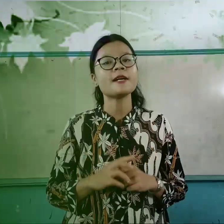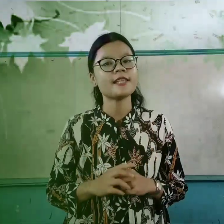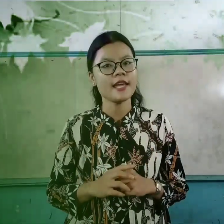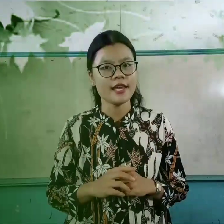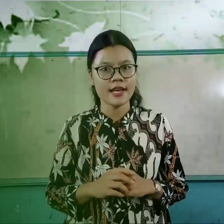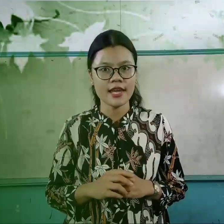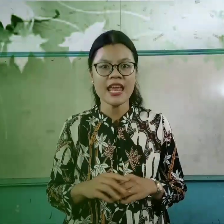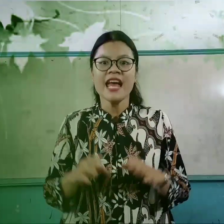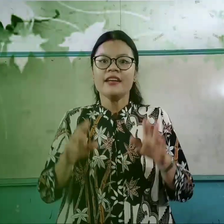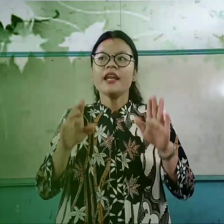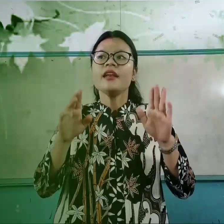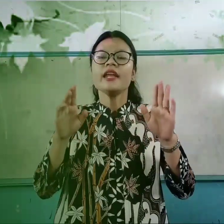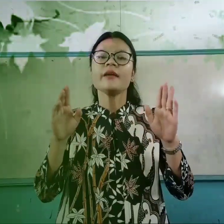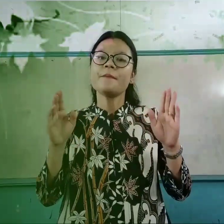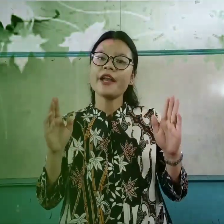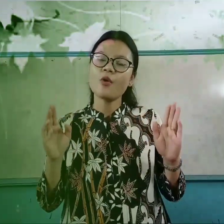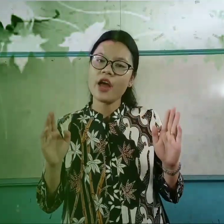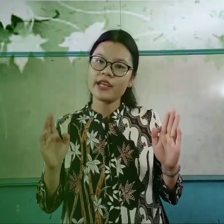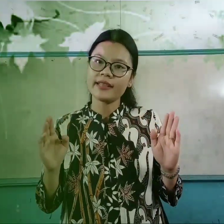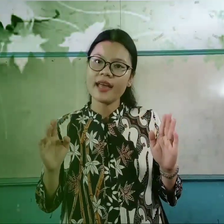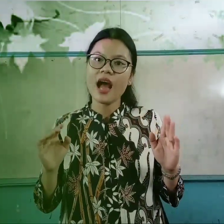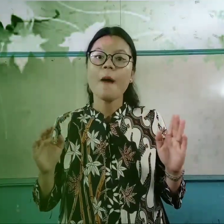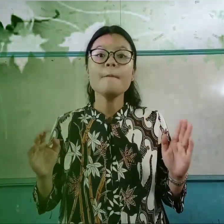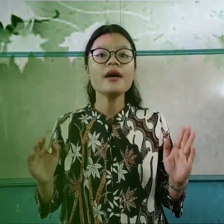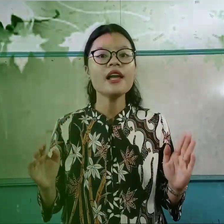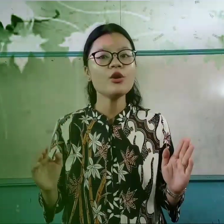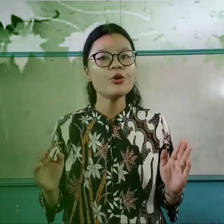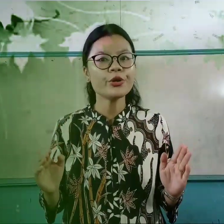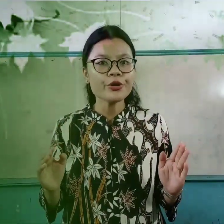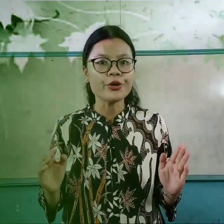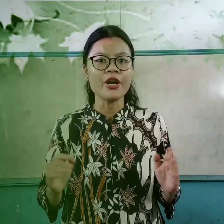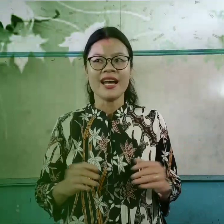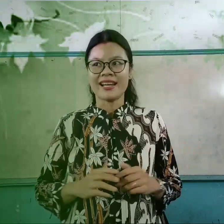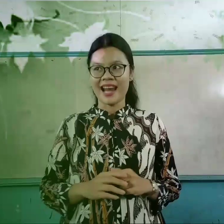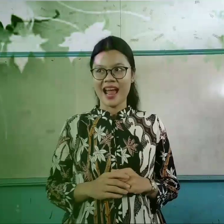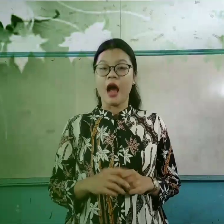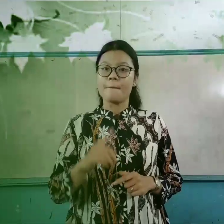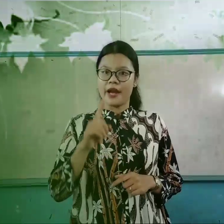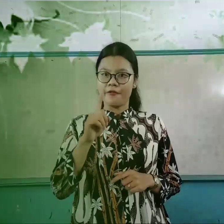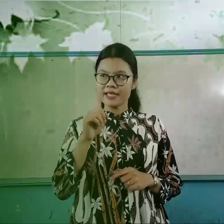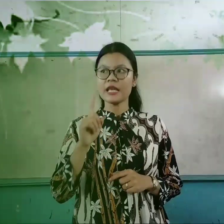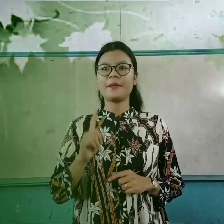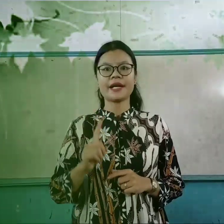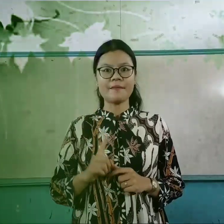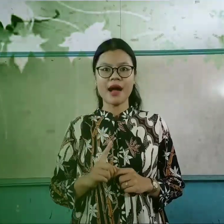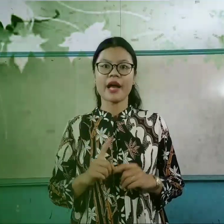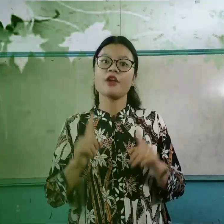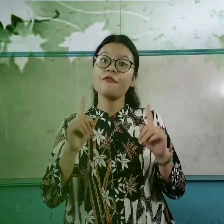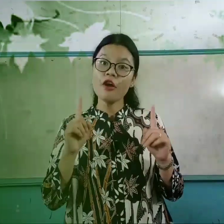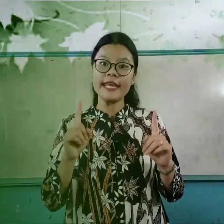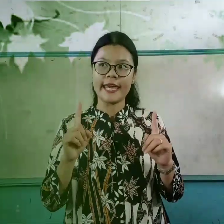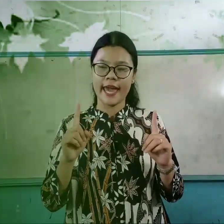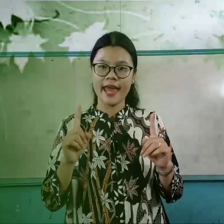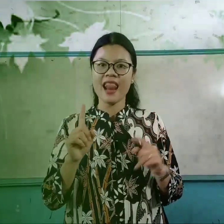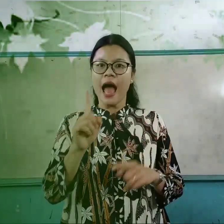fase ini dinding pada wanita meluruh. Nah, pada fase perkembangan folikel